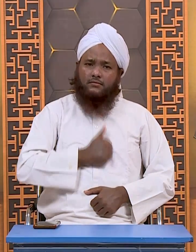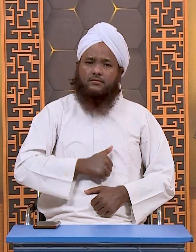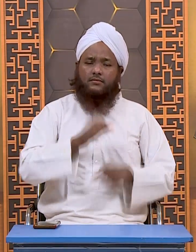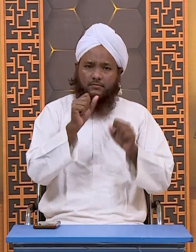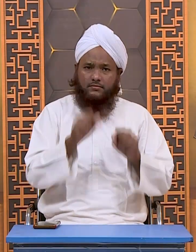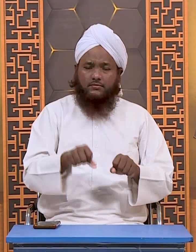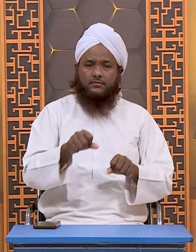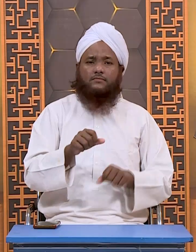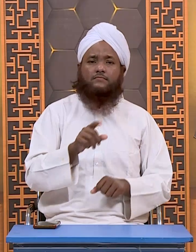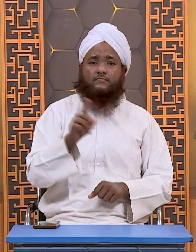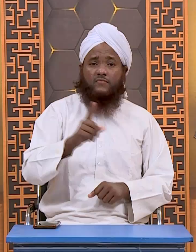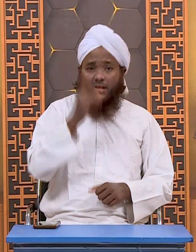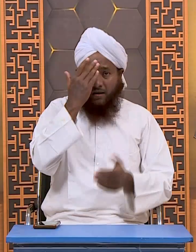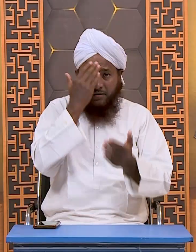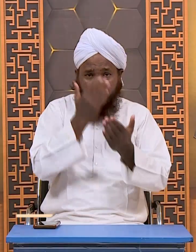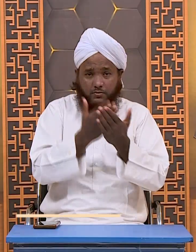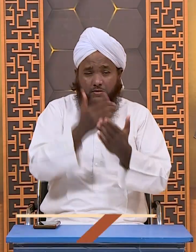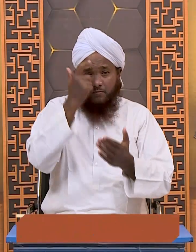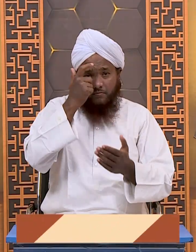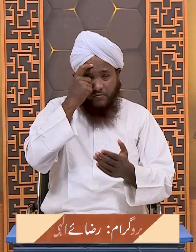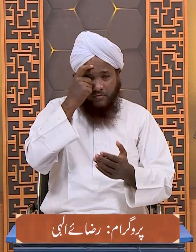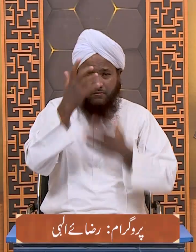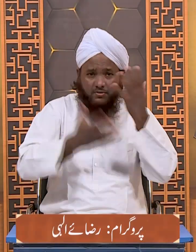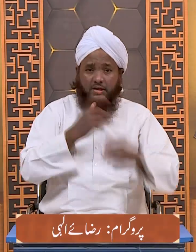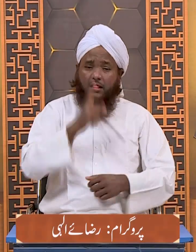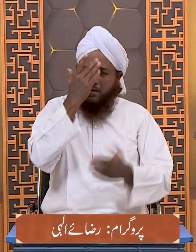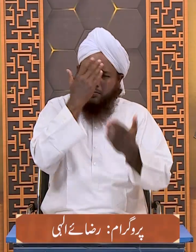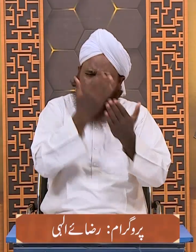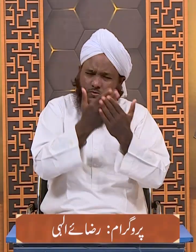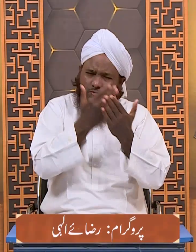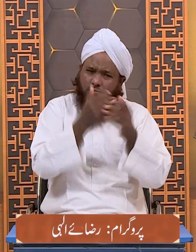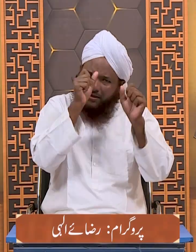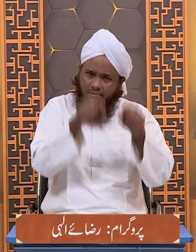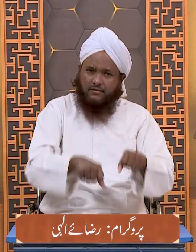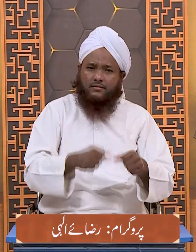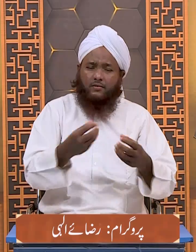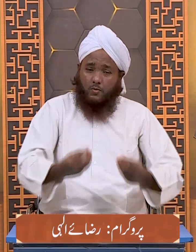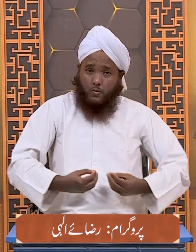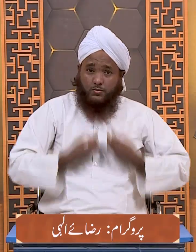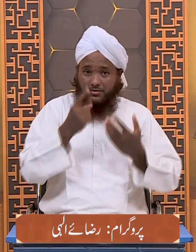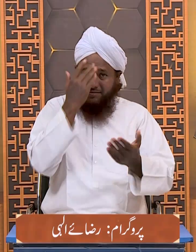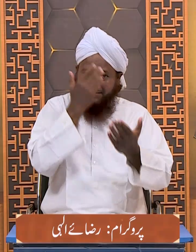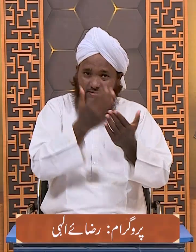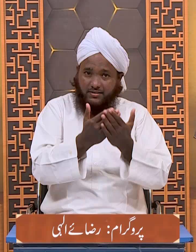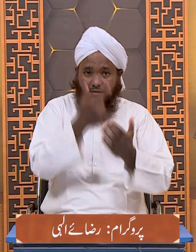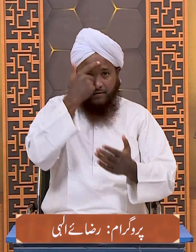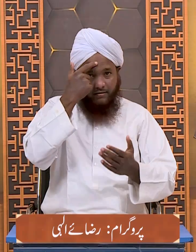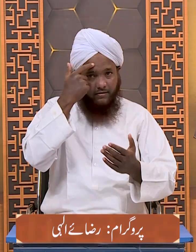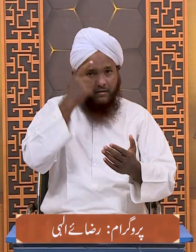آسودگی میں شکر الہی بجا لاتے ہیں، اللہ کا شکر کرتے ہیں، اور اللہ پاک کی تقدیر پر راضی رہتے